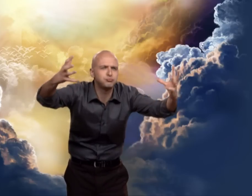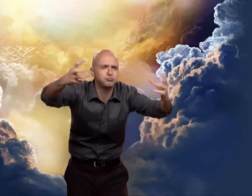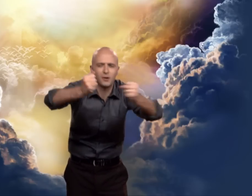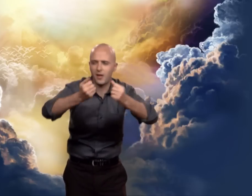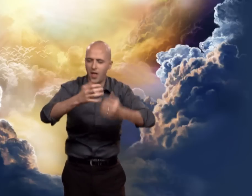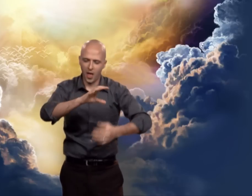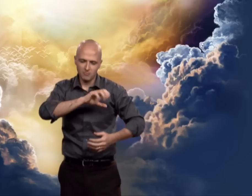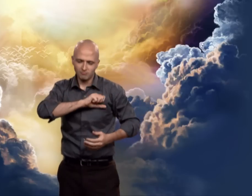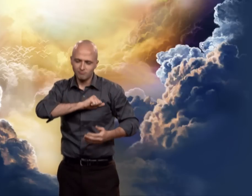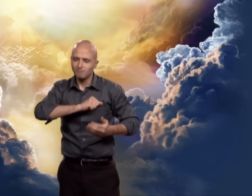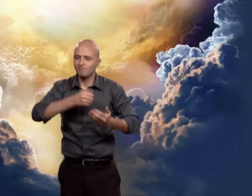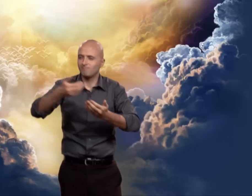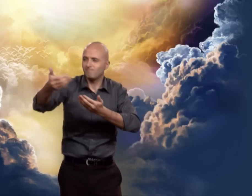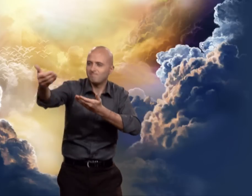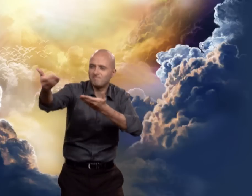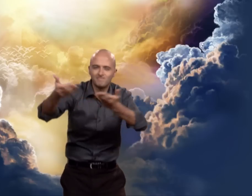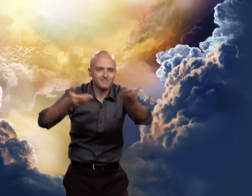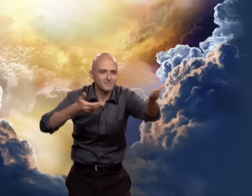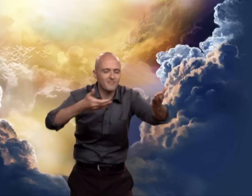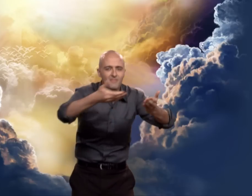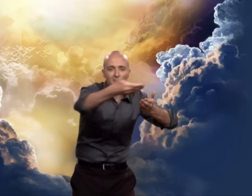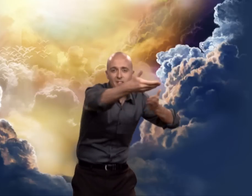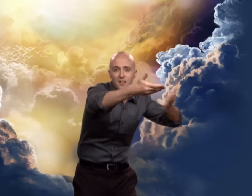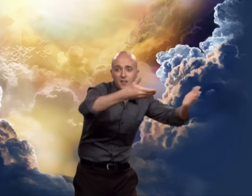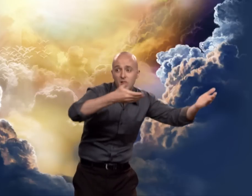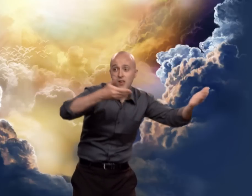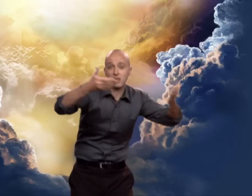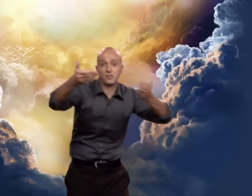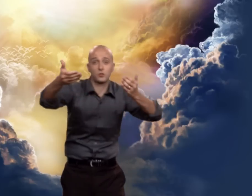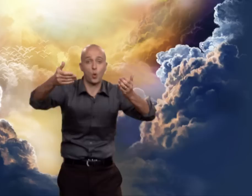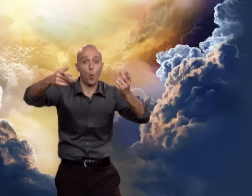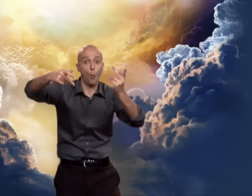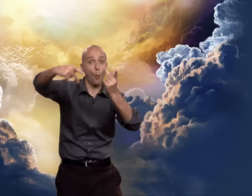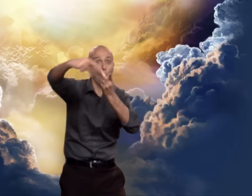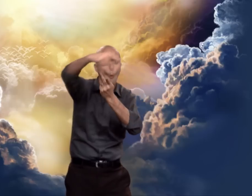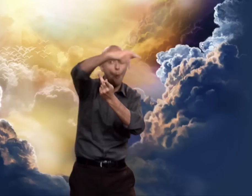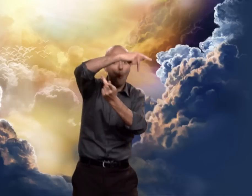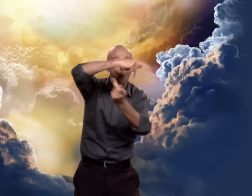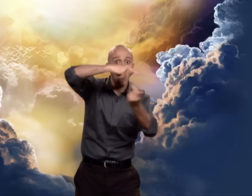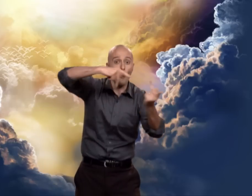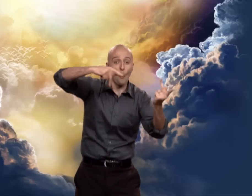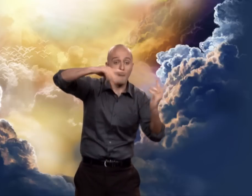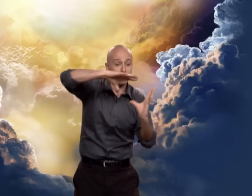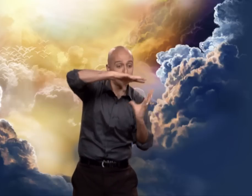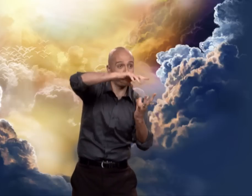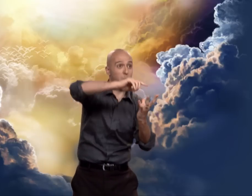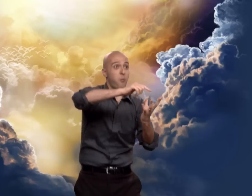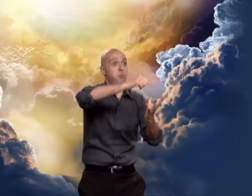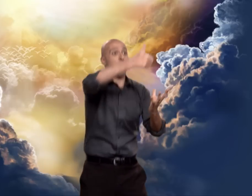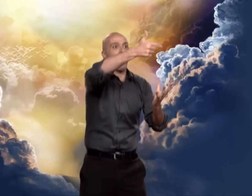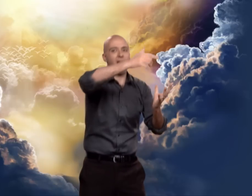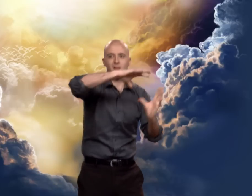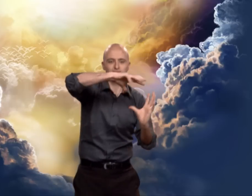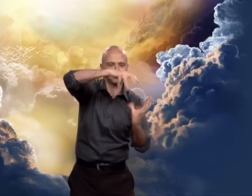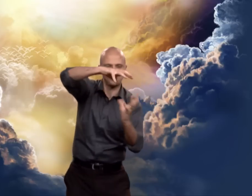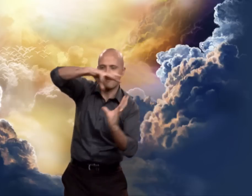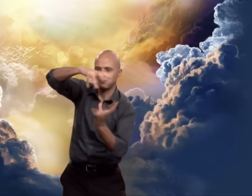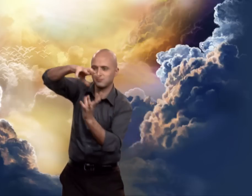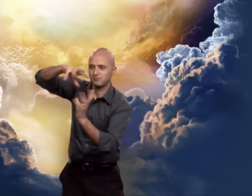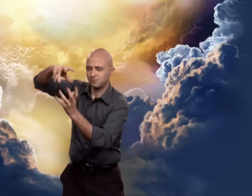será o fim do pecado. João, no Apocalipse, ouve uma antífona universal de louvor não perturbada por qualquer nota